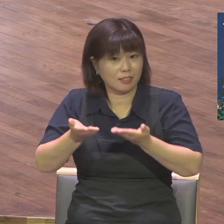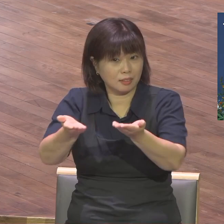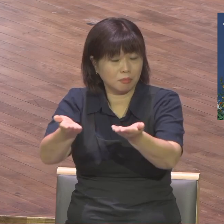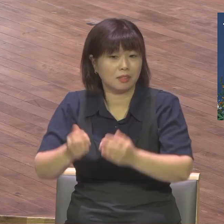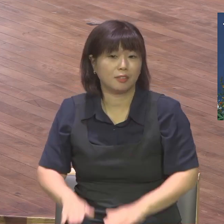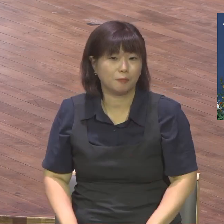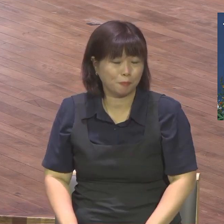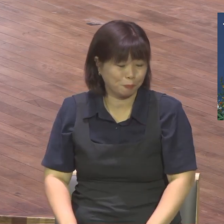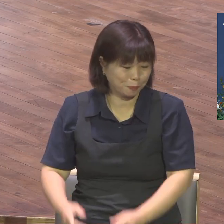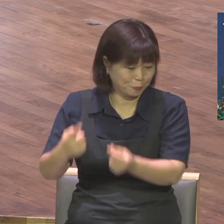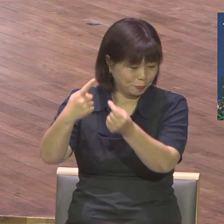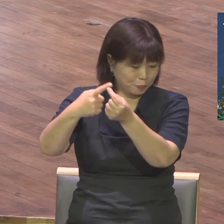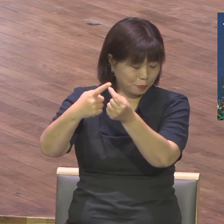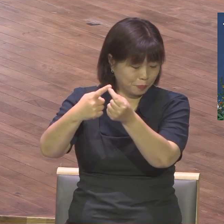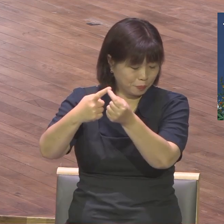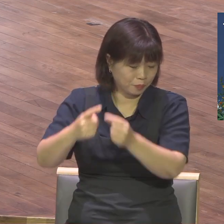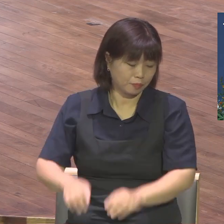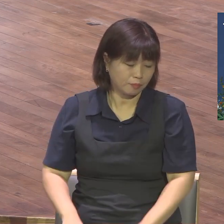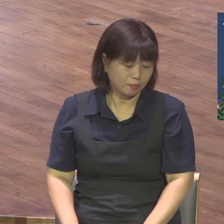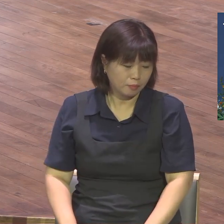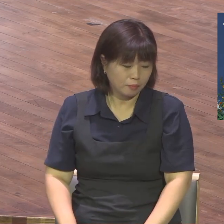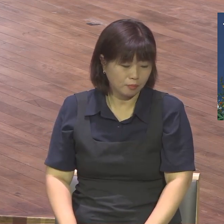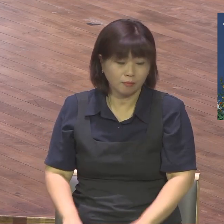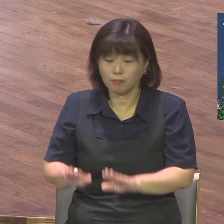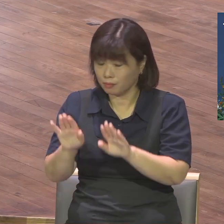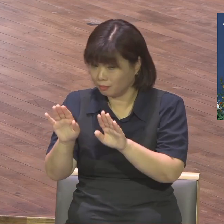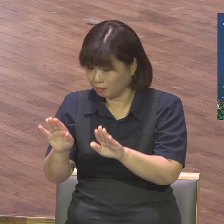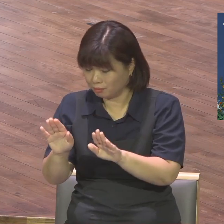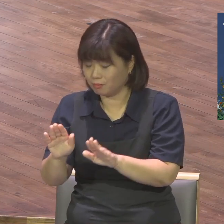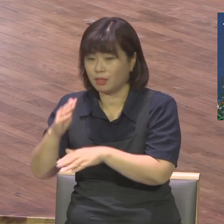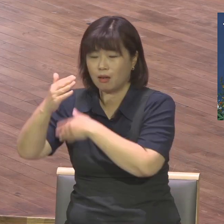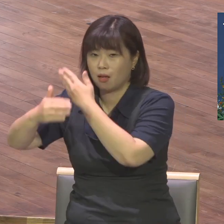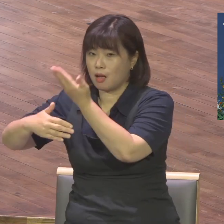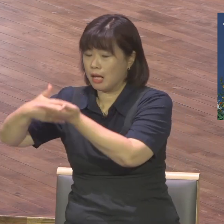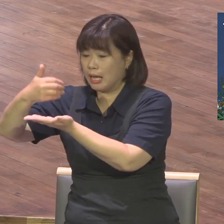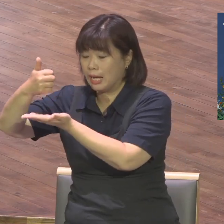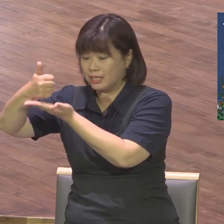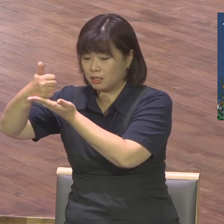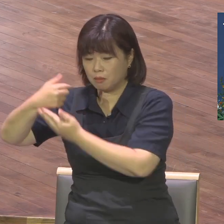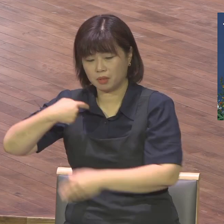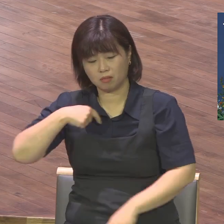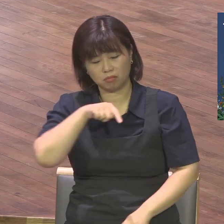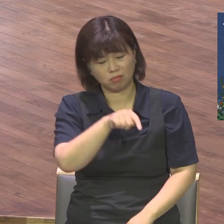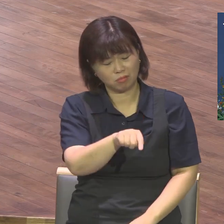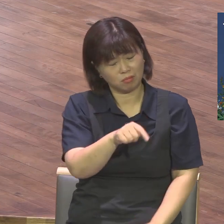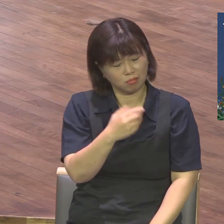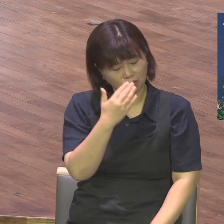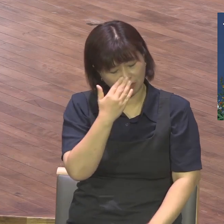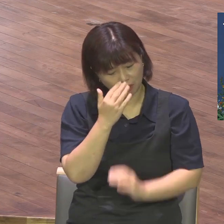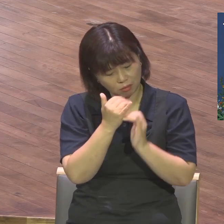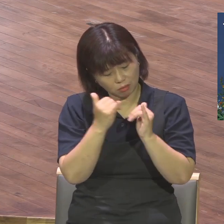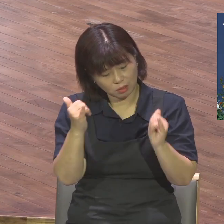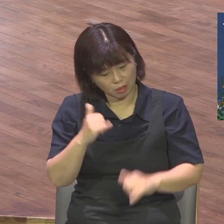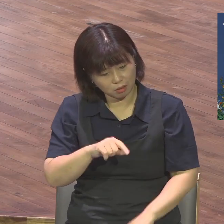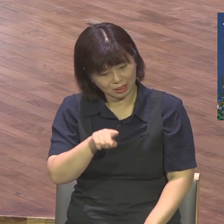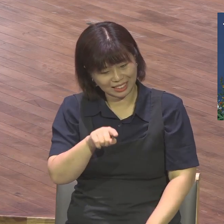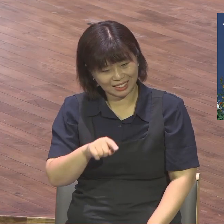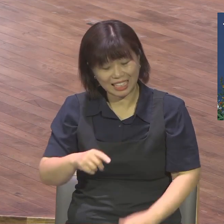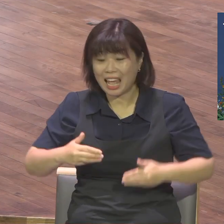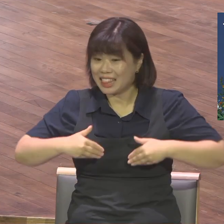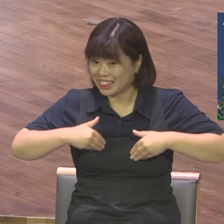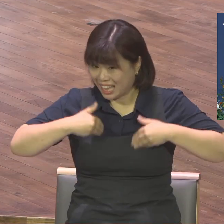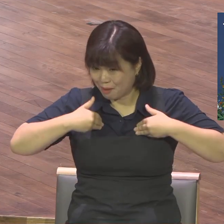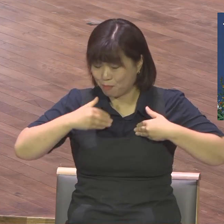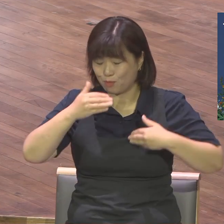본문 이사야 6장에 보면 하나님께서 형식적인 종교생활에 빠져있는 남유다 백성들을 돌이키기